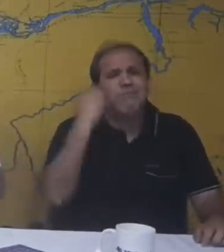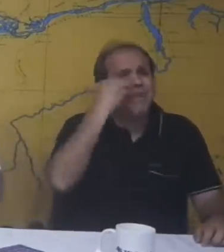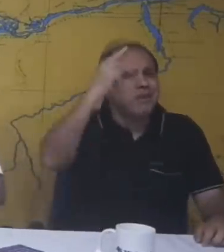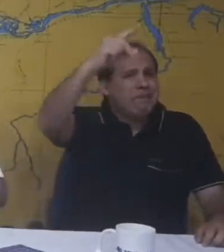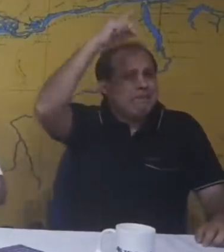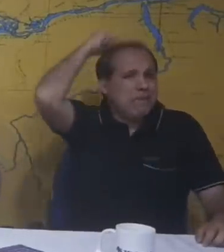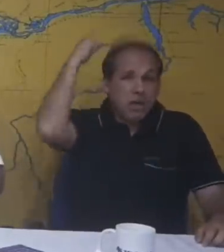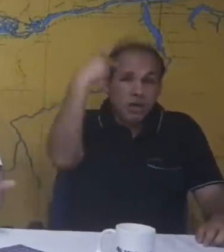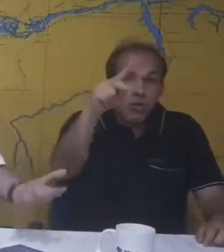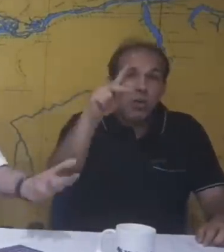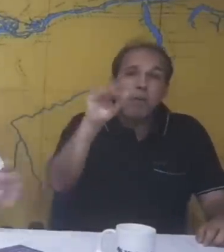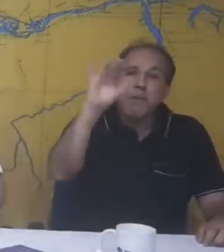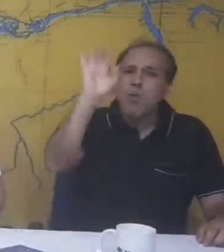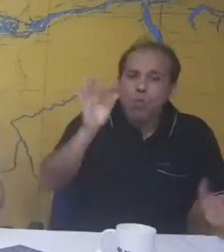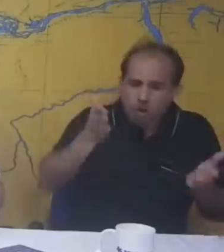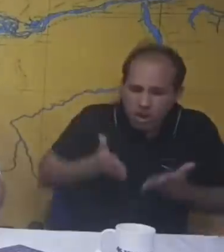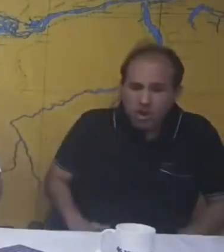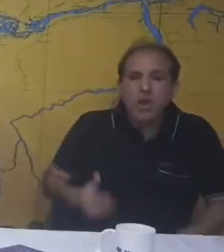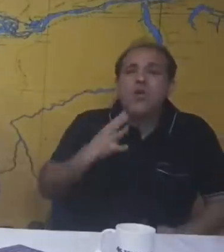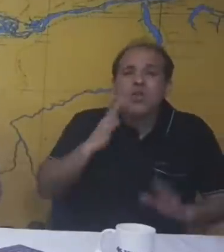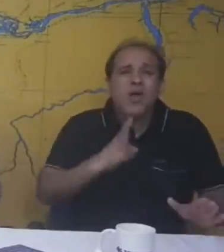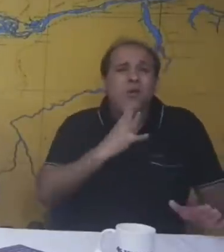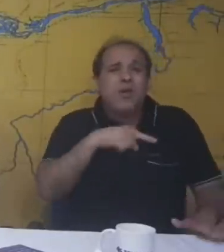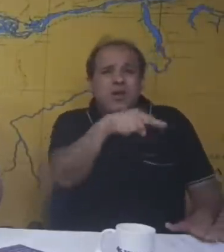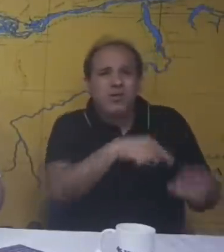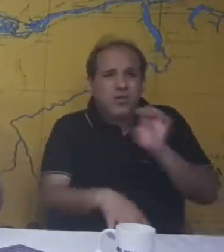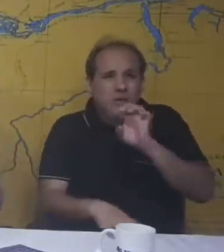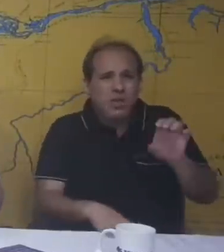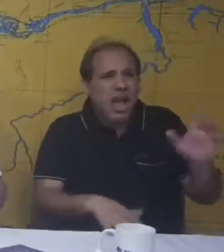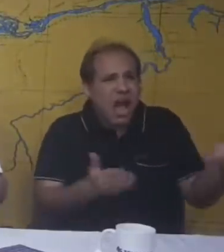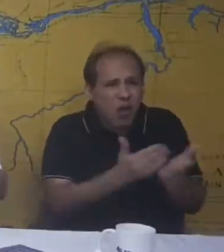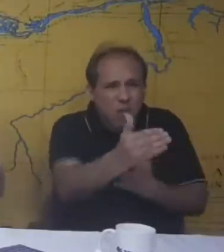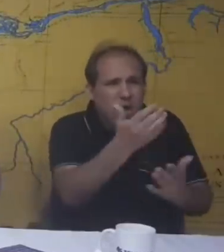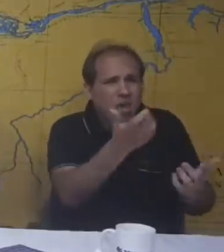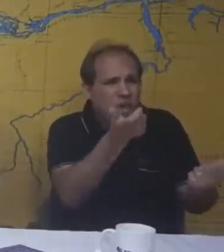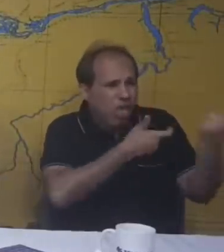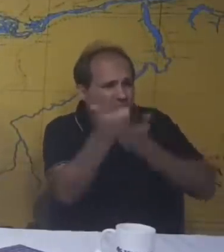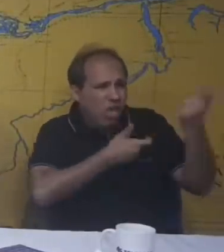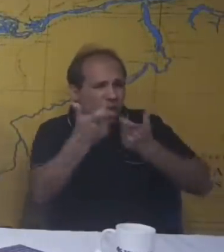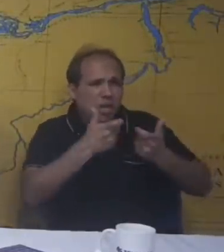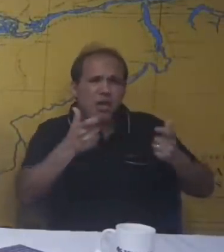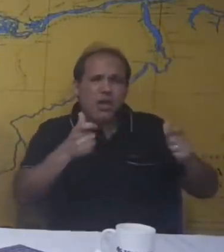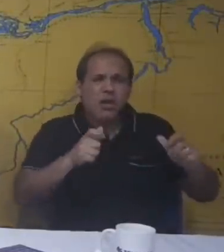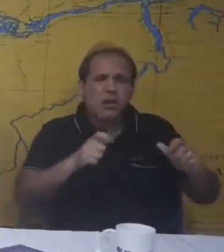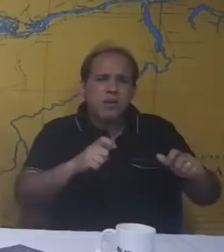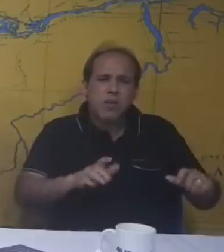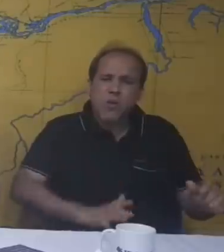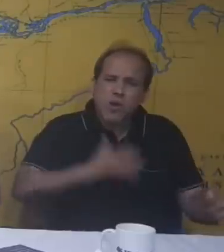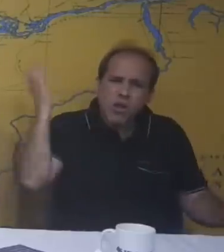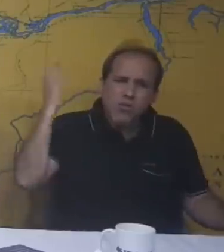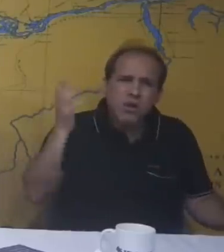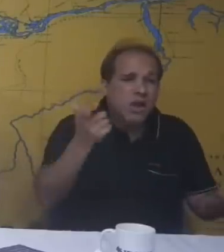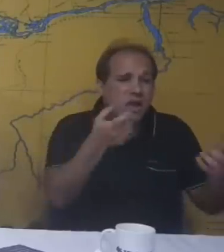pai de vocês não era nascido ainda. E o pessoal agora se dá o direito de criticar com baixaria. Uma crítica bem feita, parabéns,